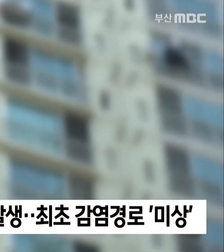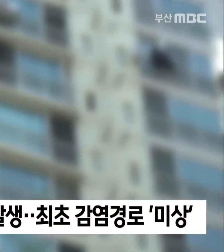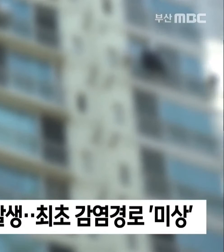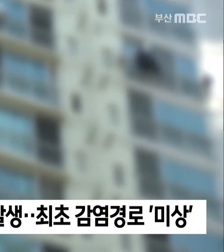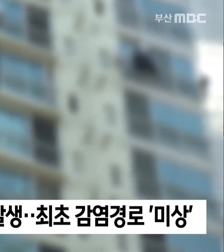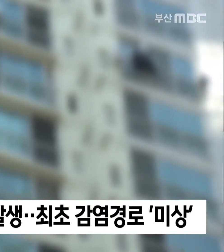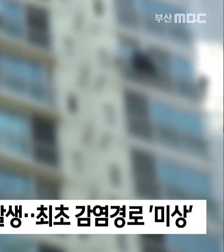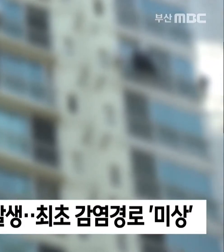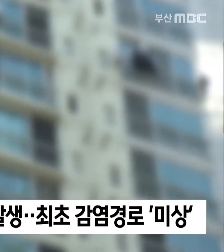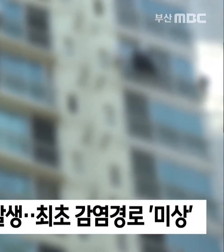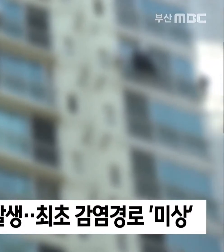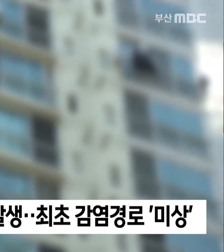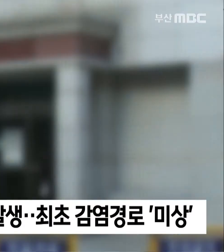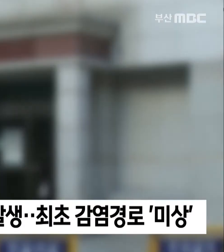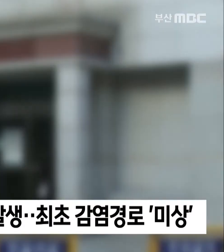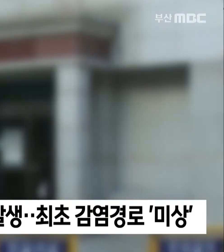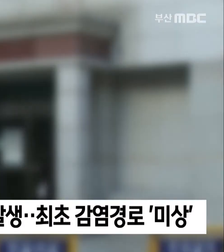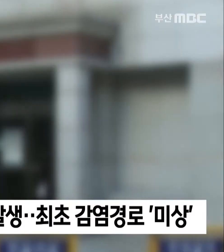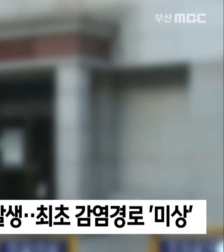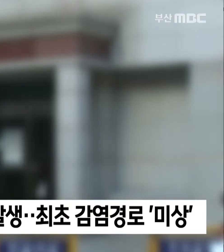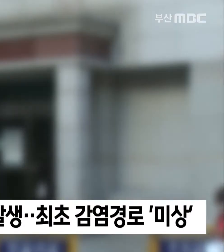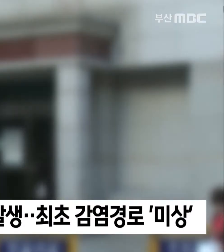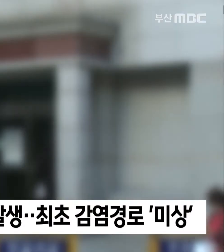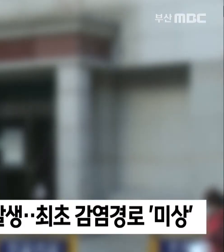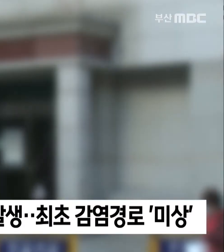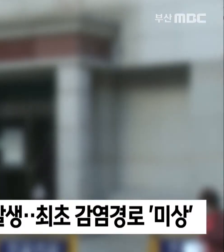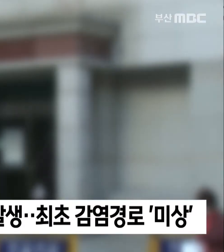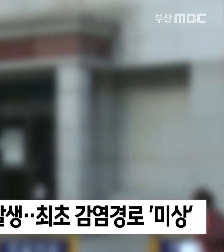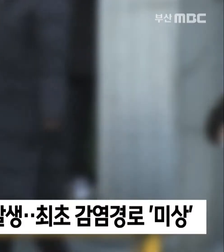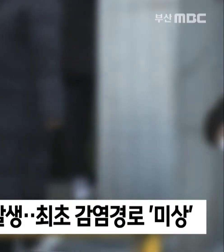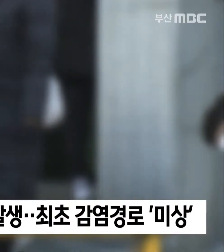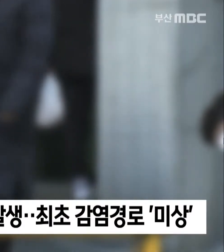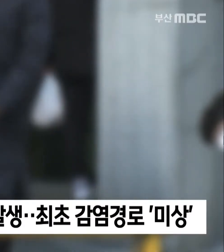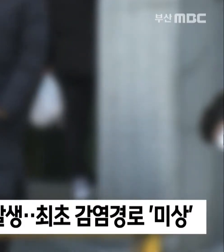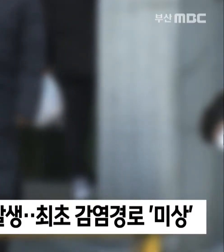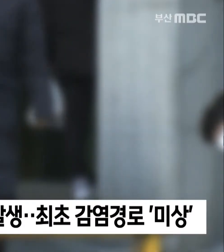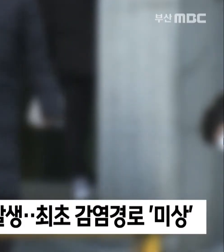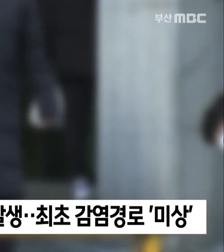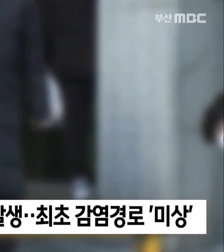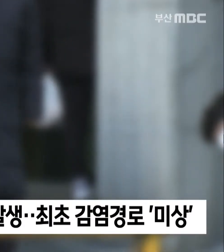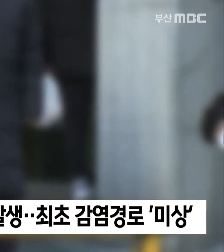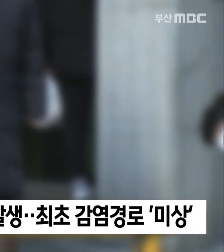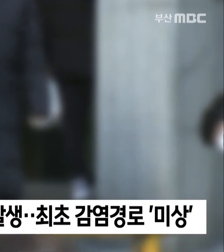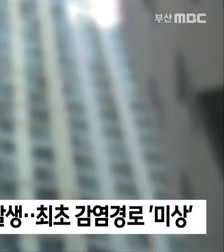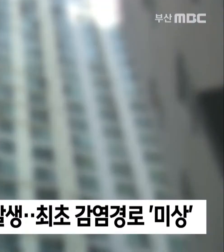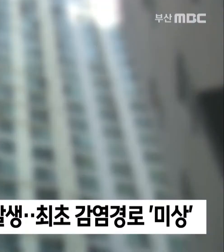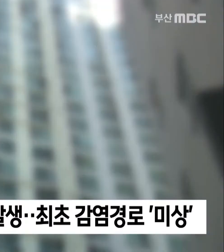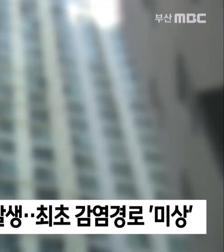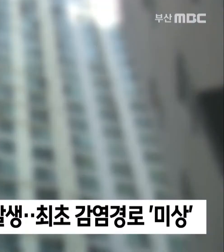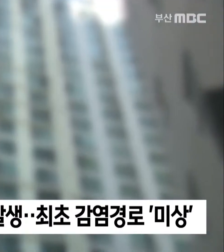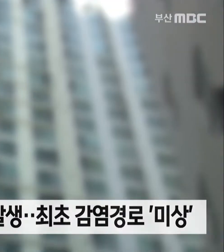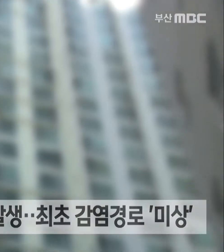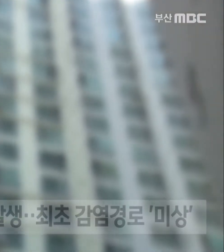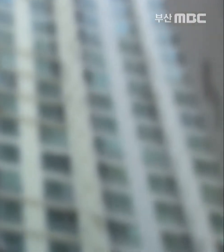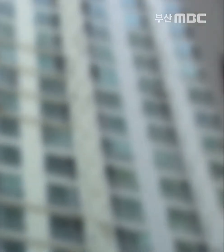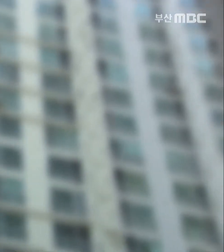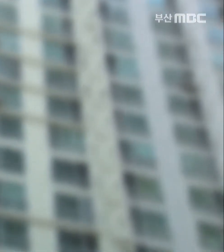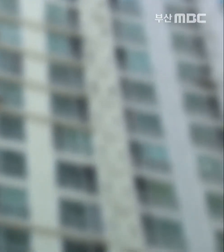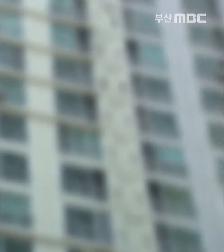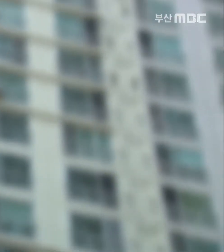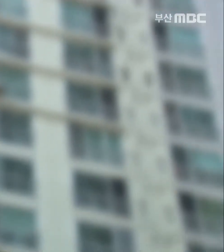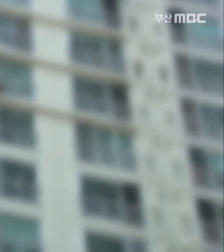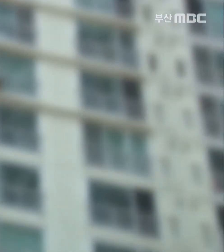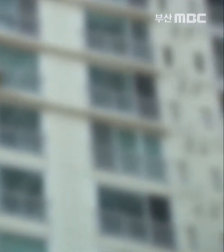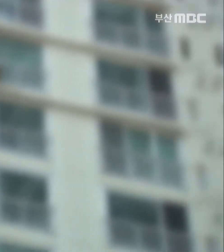접촉자 등 환자 14명이 나왔습니다. 이곳 역시 지표 환자가 누군지, 어떤 경로로 연쇄 감염이 일어났는지 아직 알